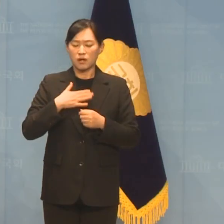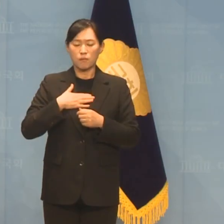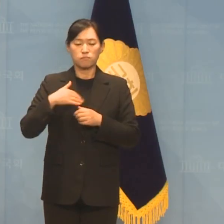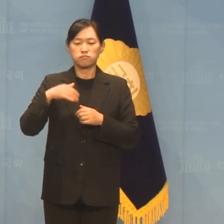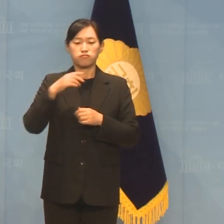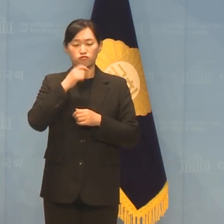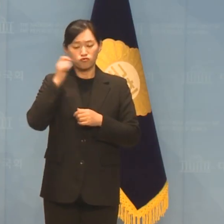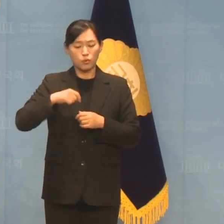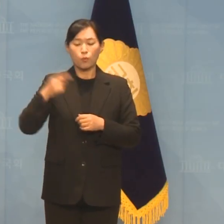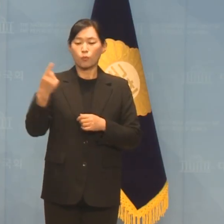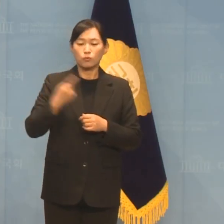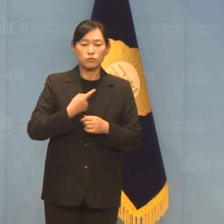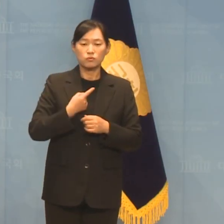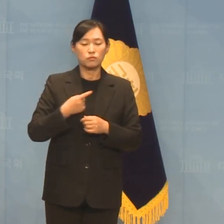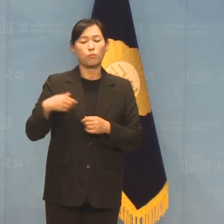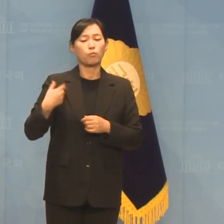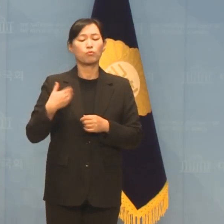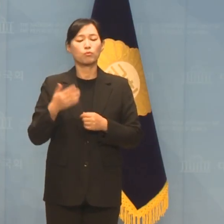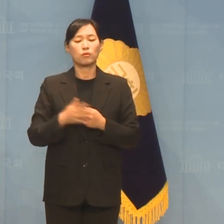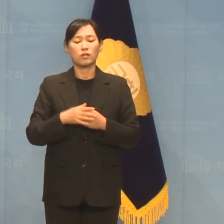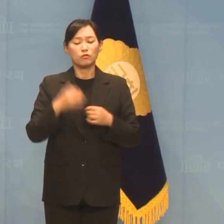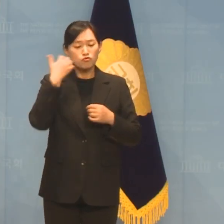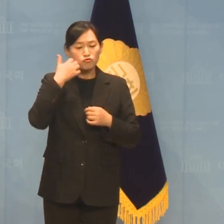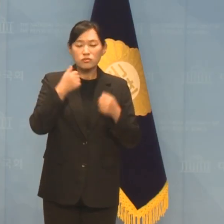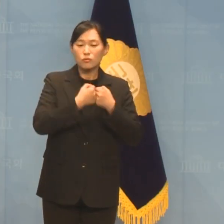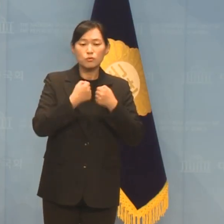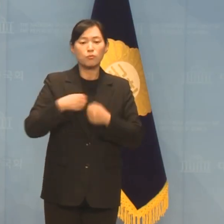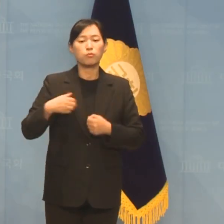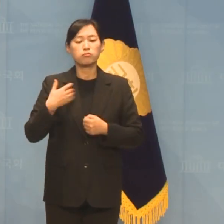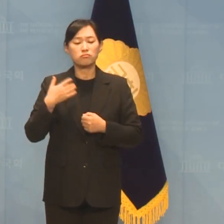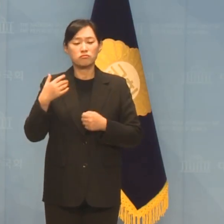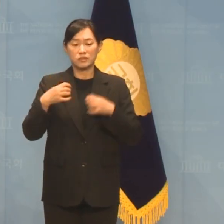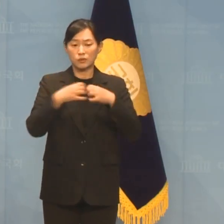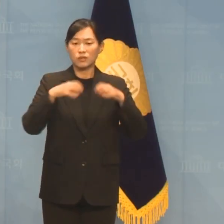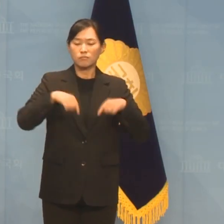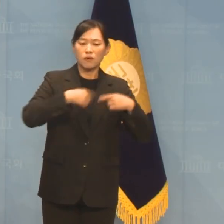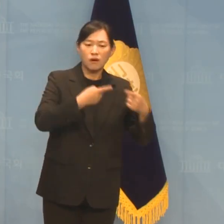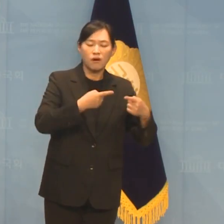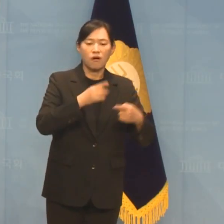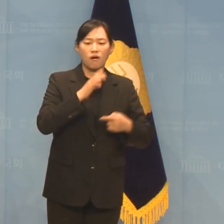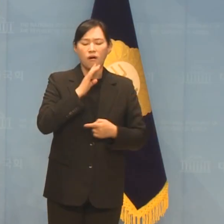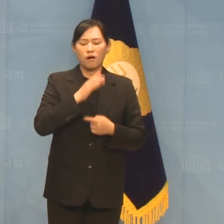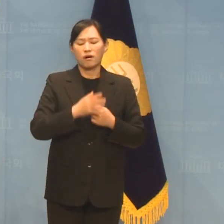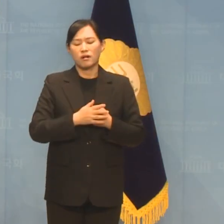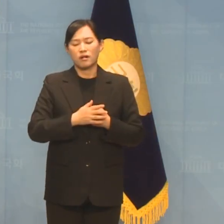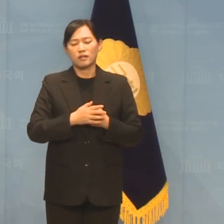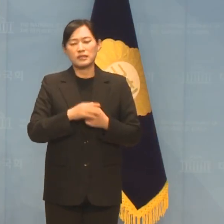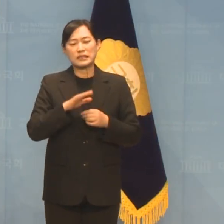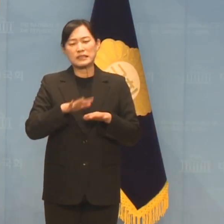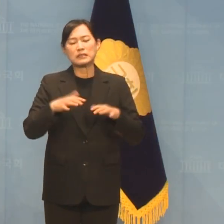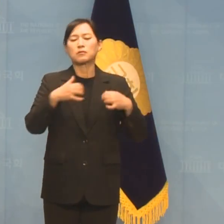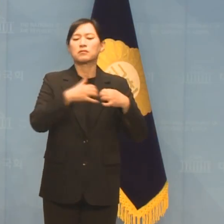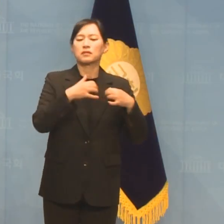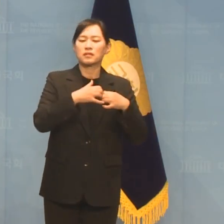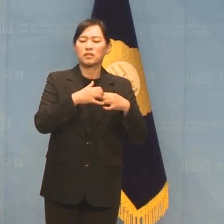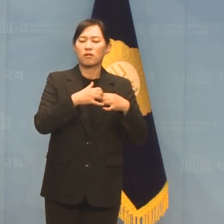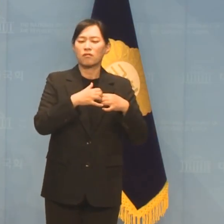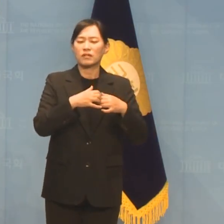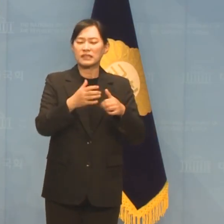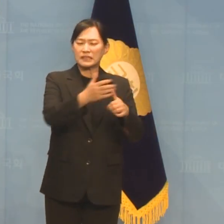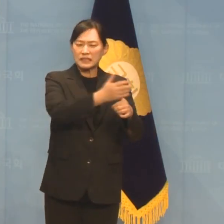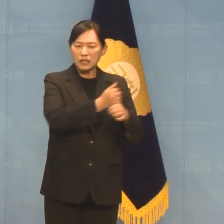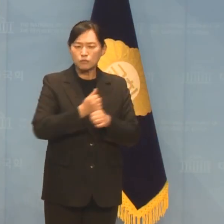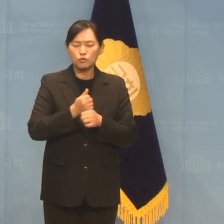누구와 싸우는지 제대로 알지도 못한 채 참전했다가 끔찍하고 참혹한 전장에서 포로로